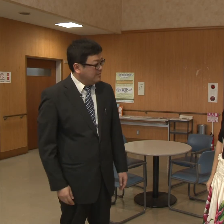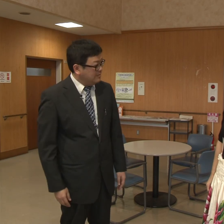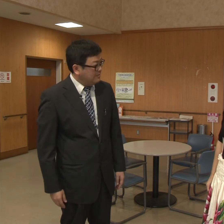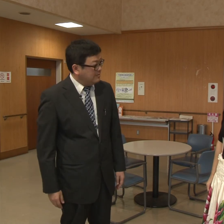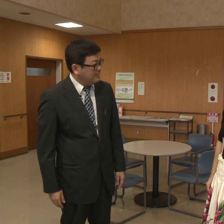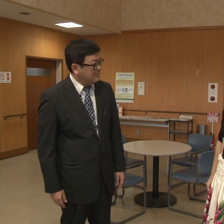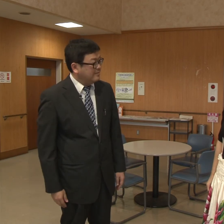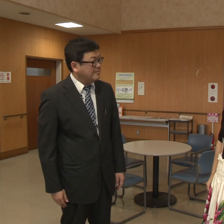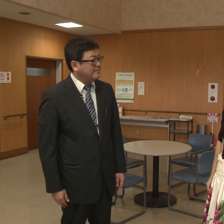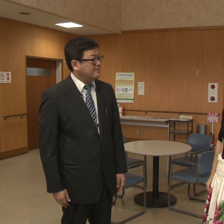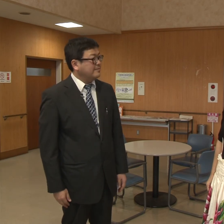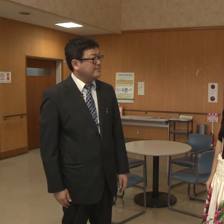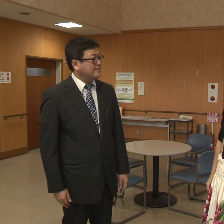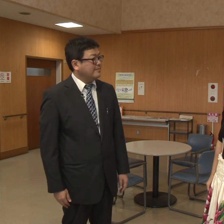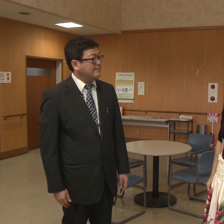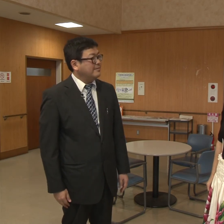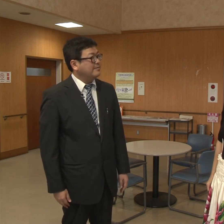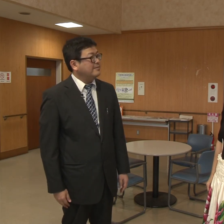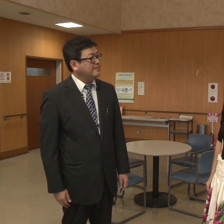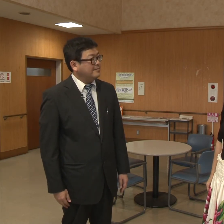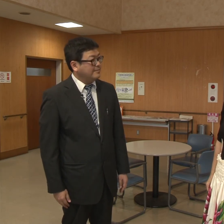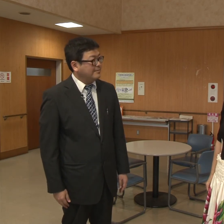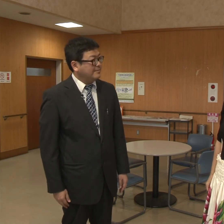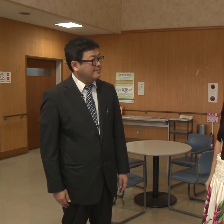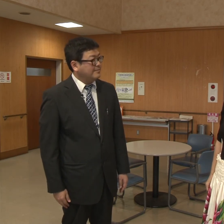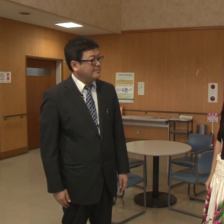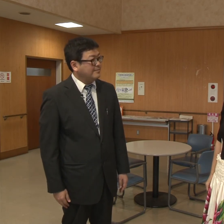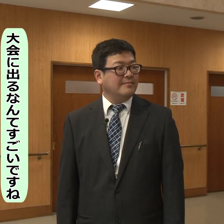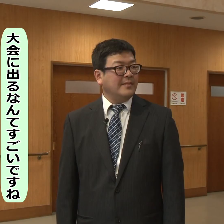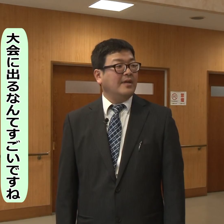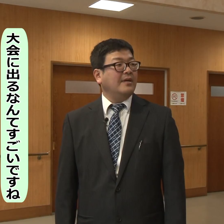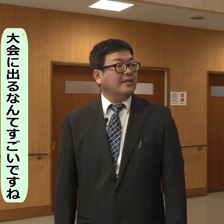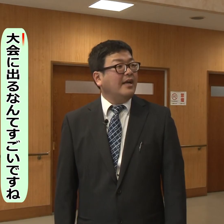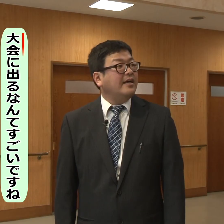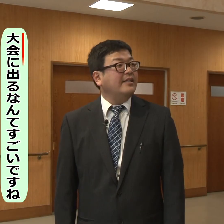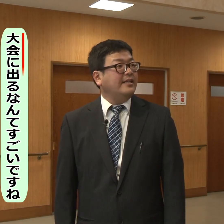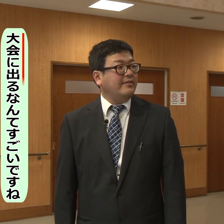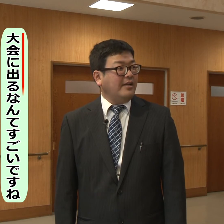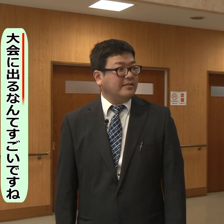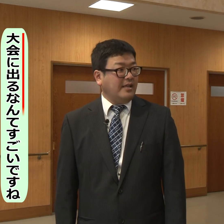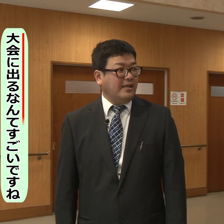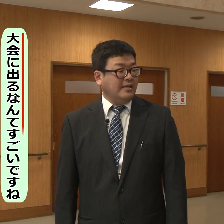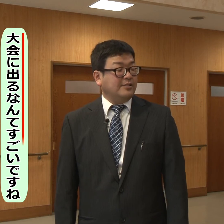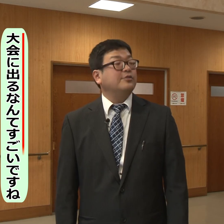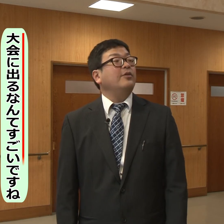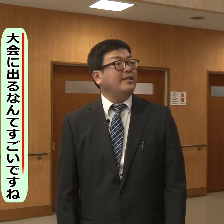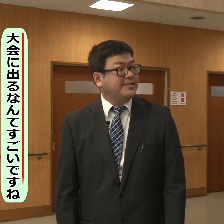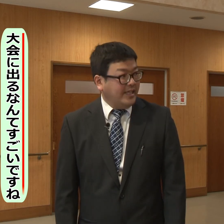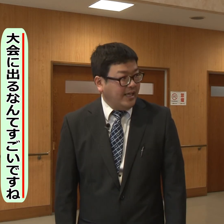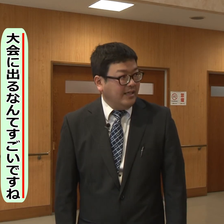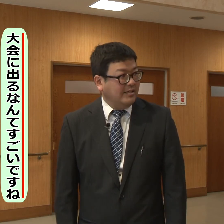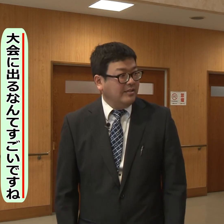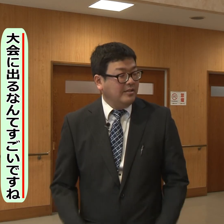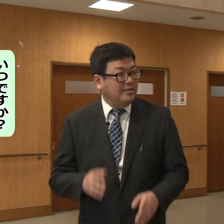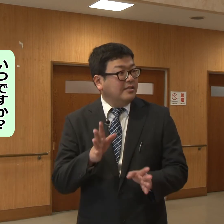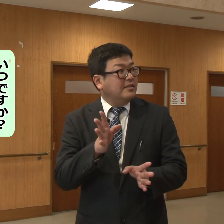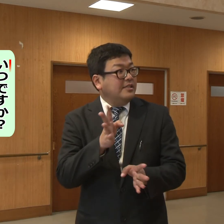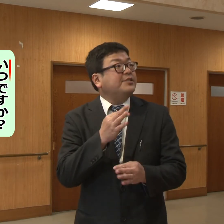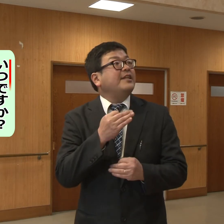そう、もうすぐ大会なんですよ。 大会に出るなんてすごいですね。いつです